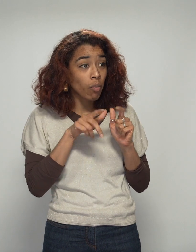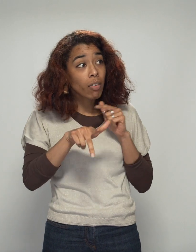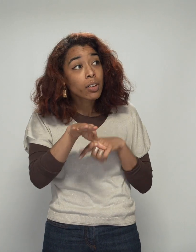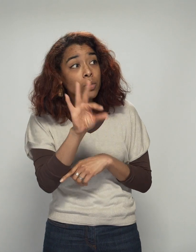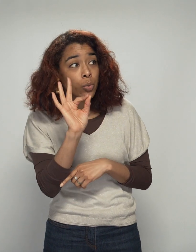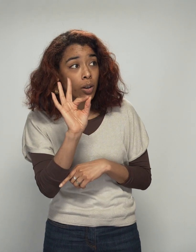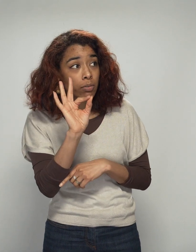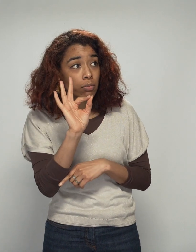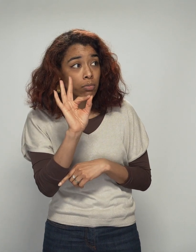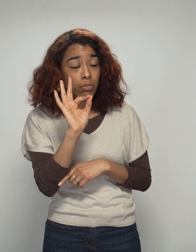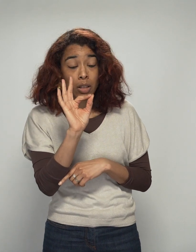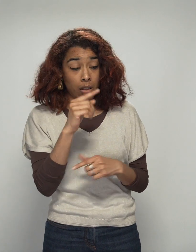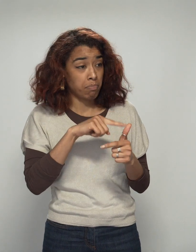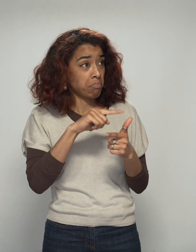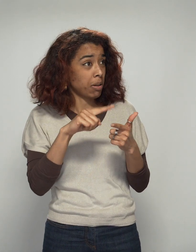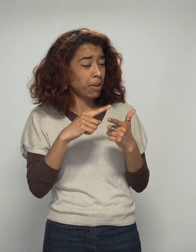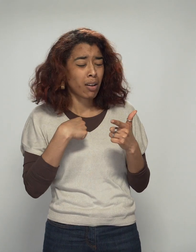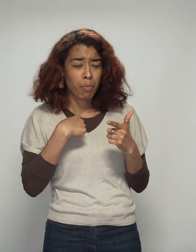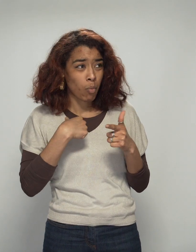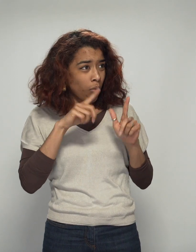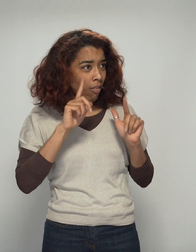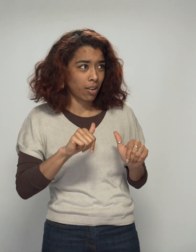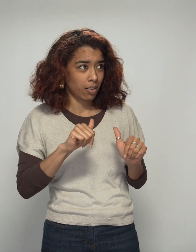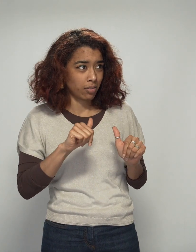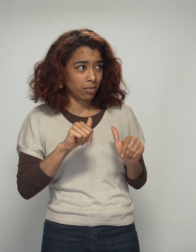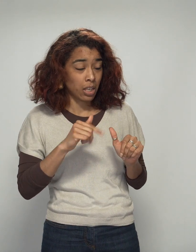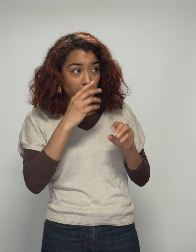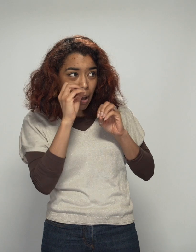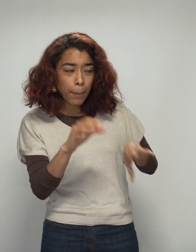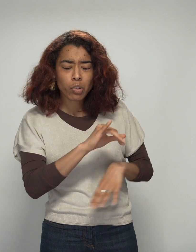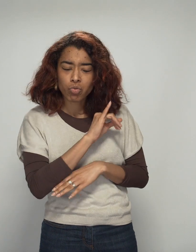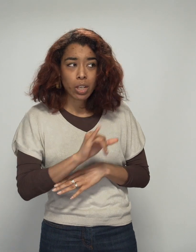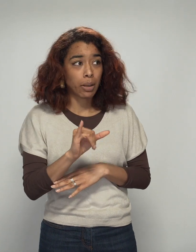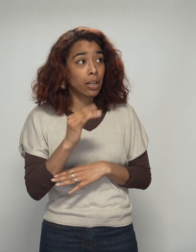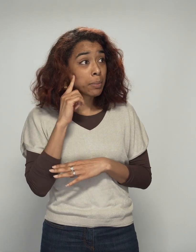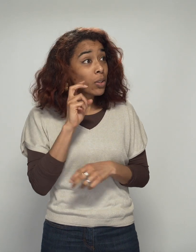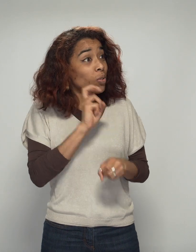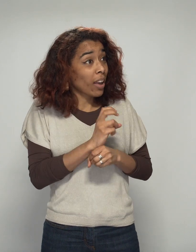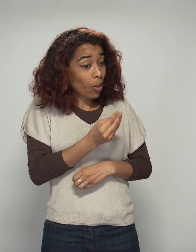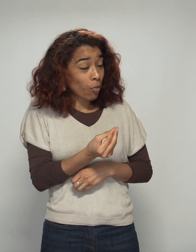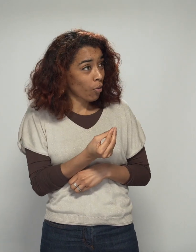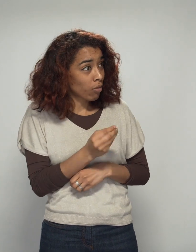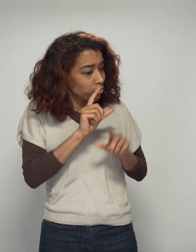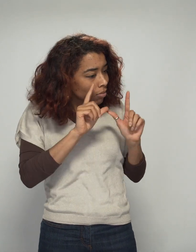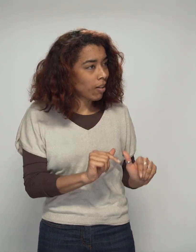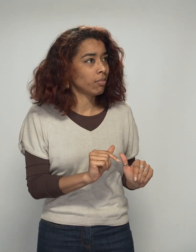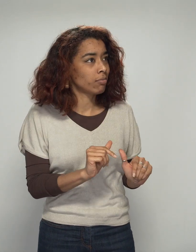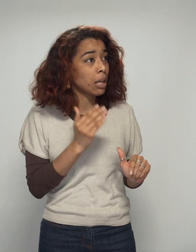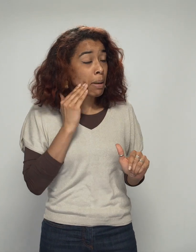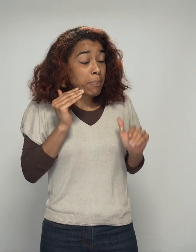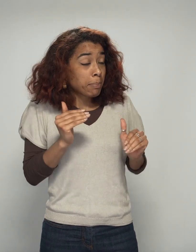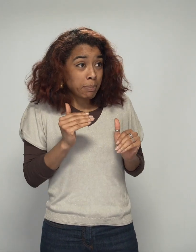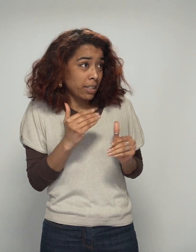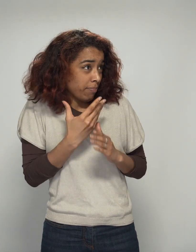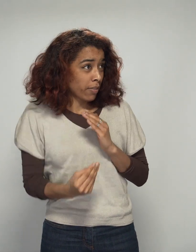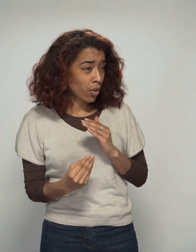fais attention au choix que tu vas faire. » Elle m'a dit, peu importe ce que tu fais, je suis là et je ne t'abandonnerai pas. Si tu le gardes, je vais t'aider. Si tu ne